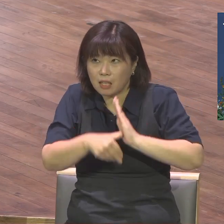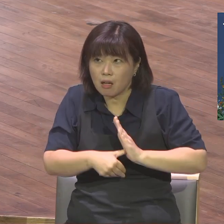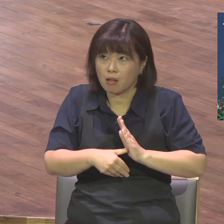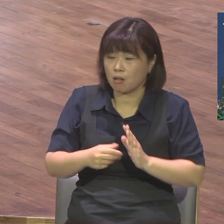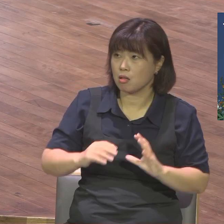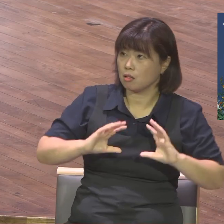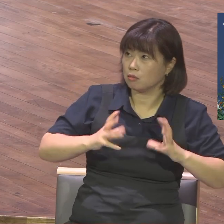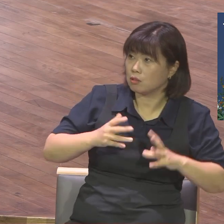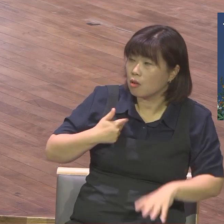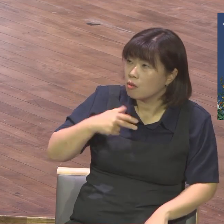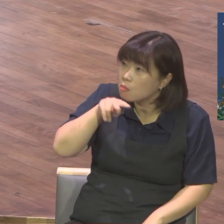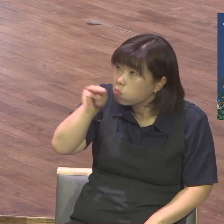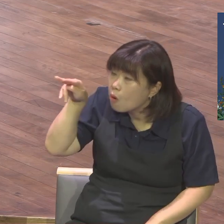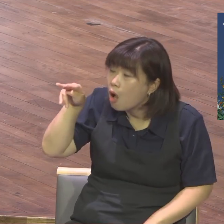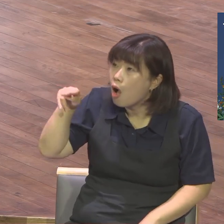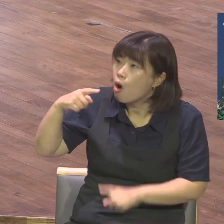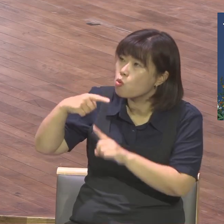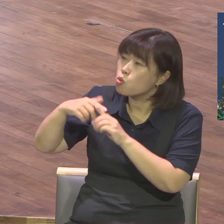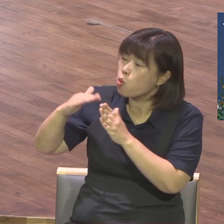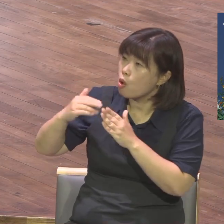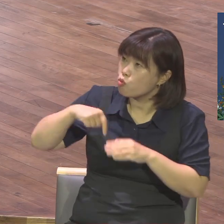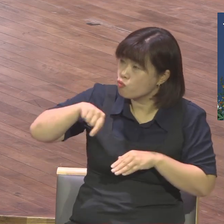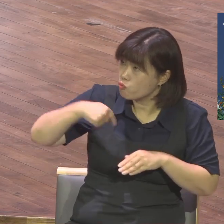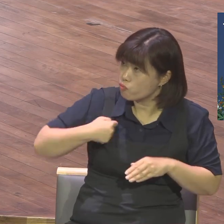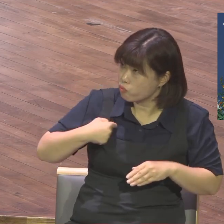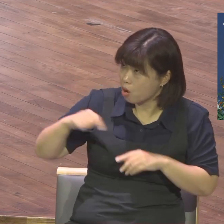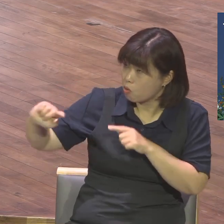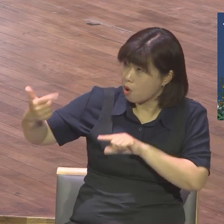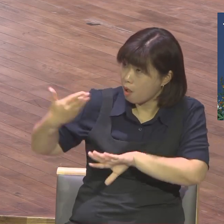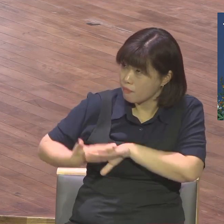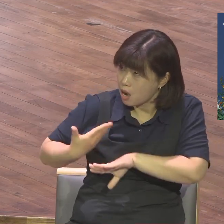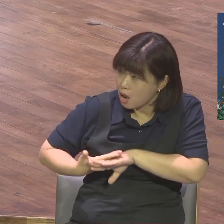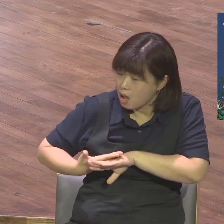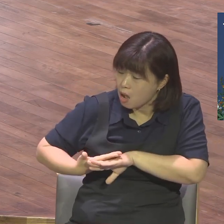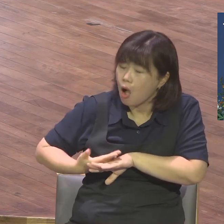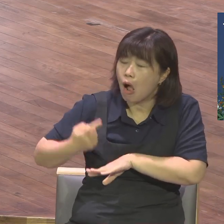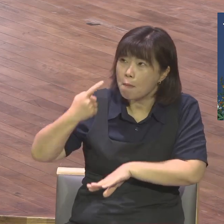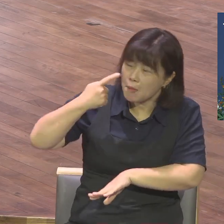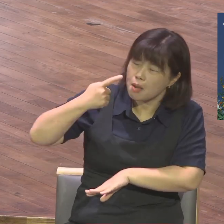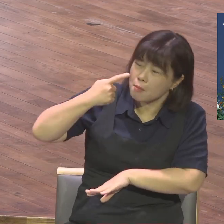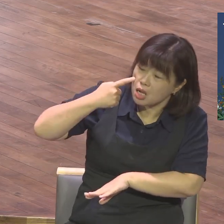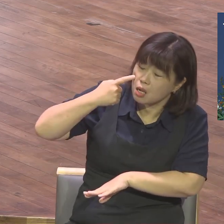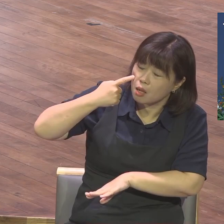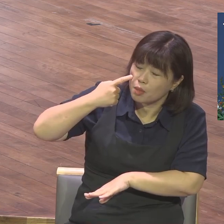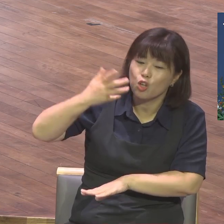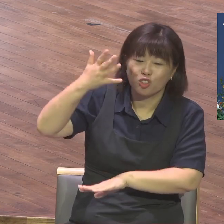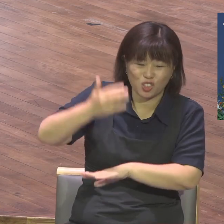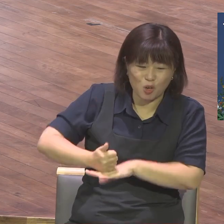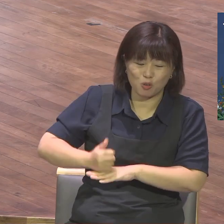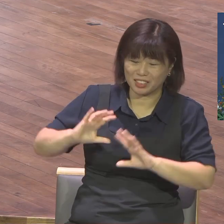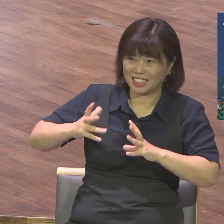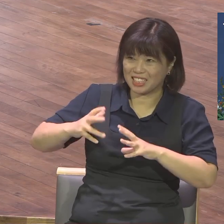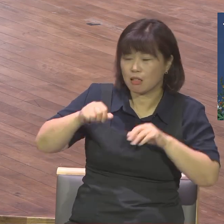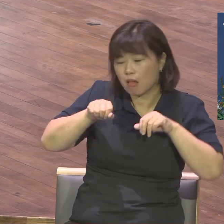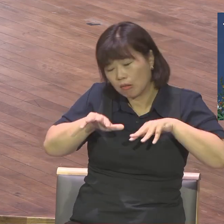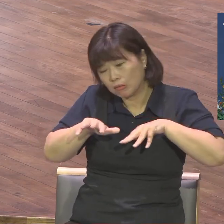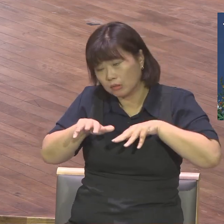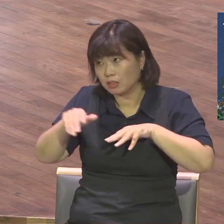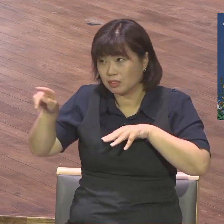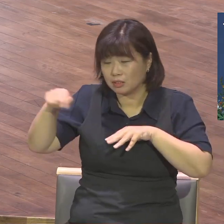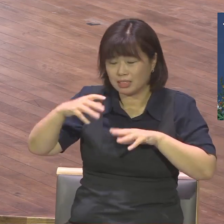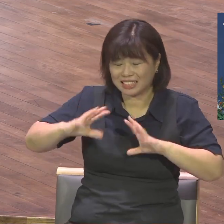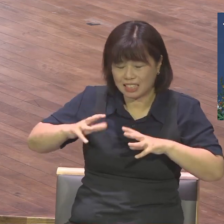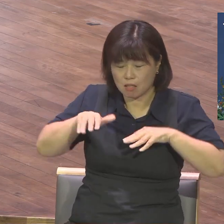온 직원들한테 잠깐 이야기를 했습니다. 교회가 지역민을 위해서 복음을 증거하기